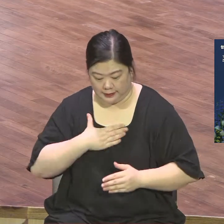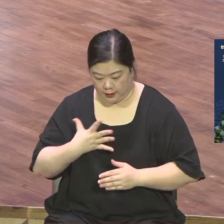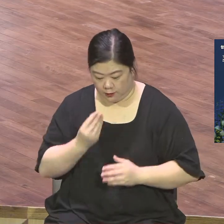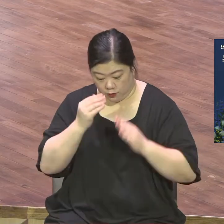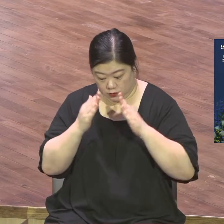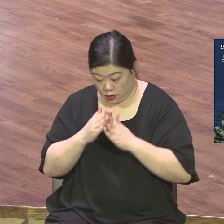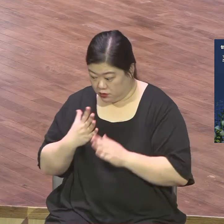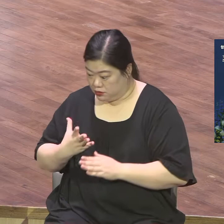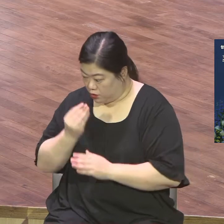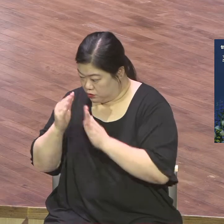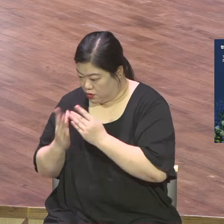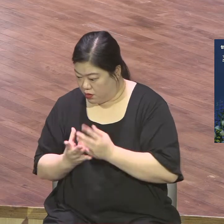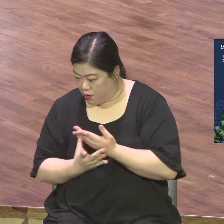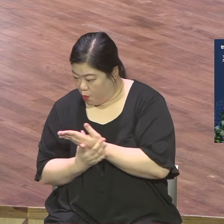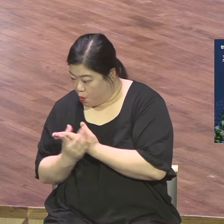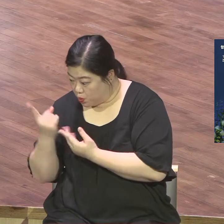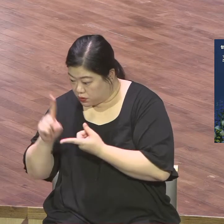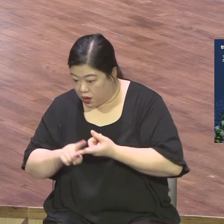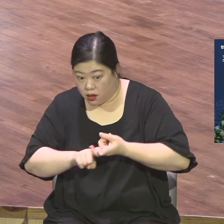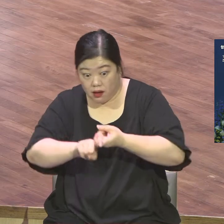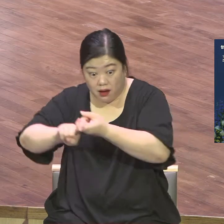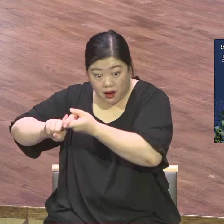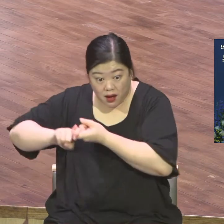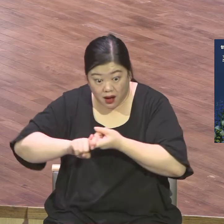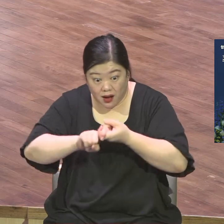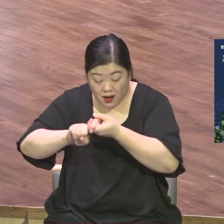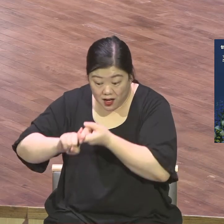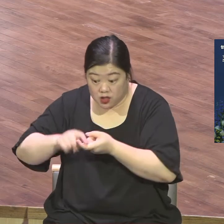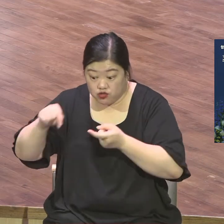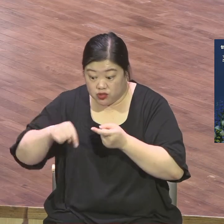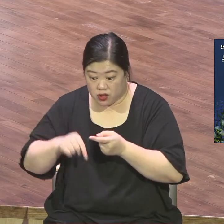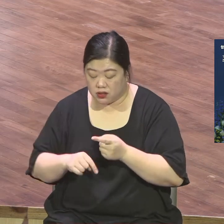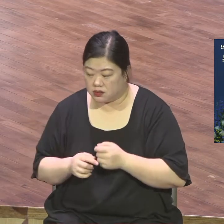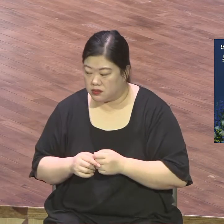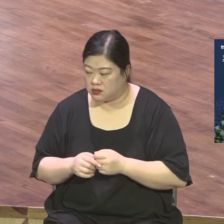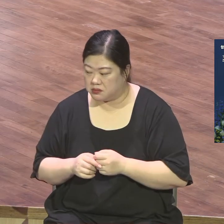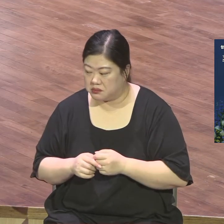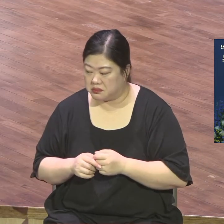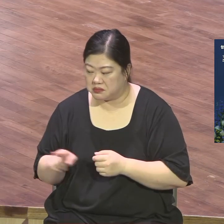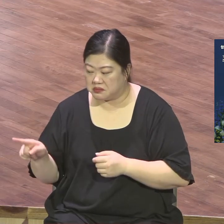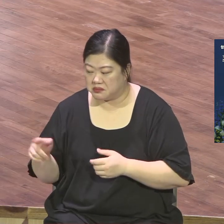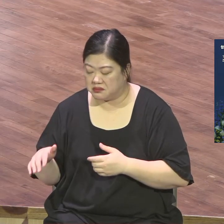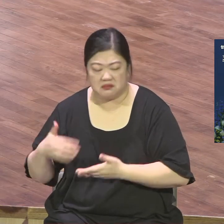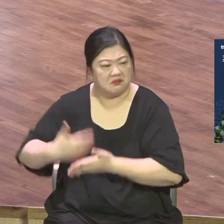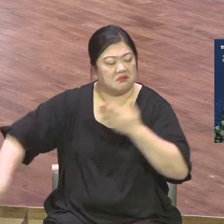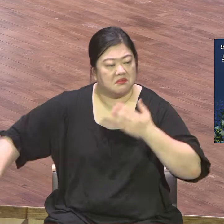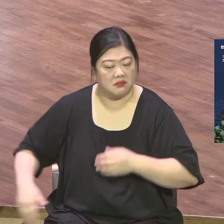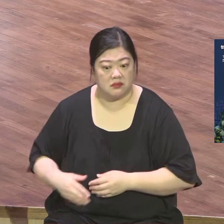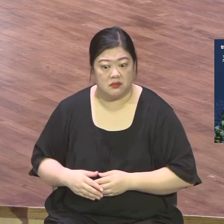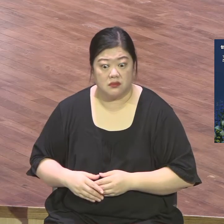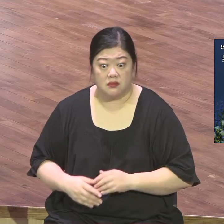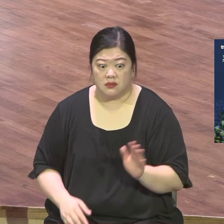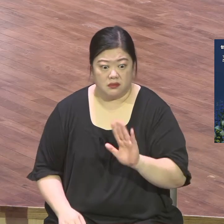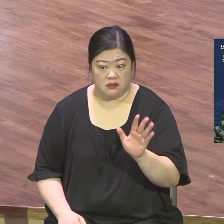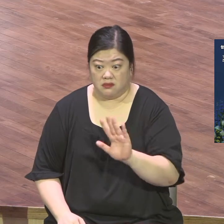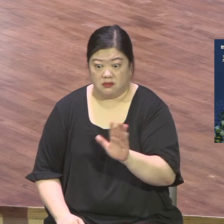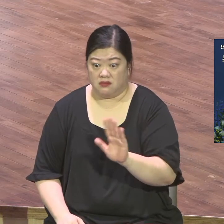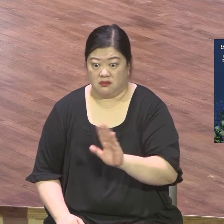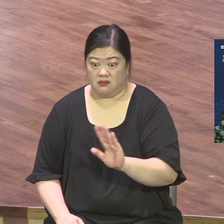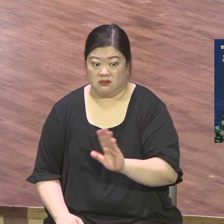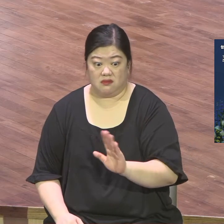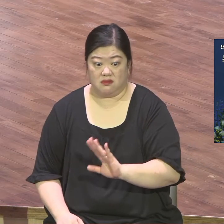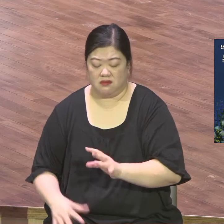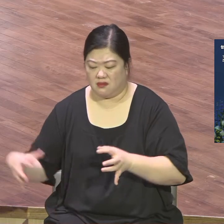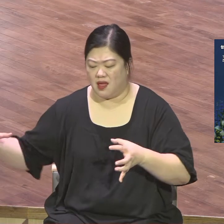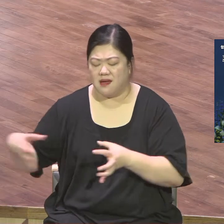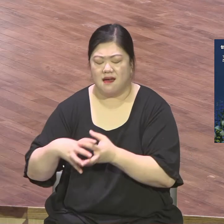여러분 한 사람이 얼마나 가치 있는 존재인가를 여러분이 기억하고 인정해야 됩니다. 아멘.